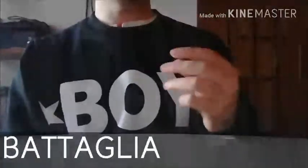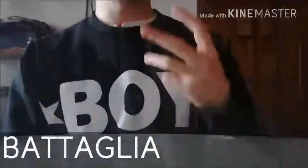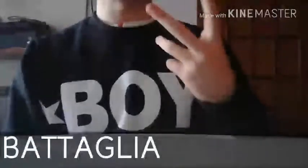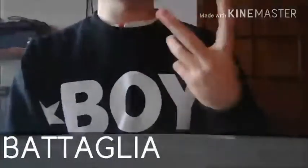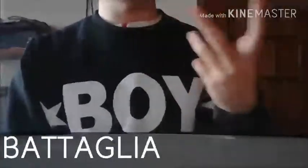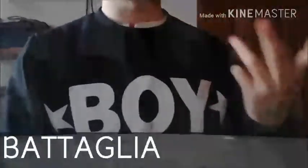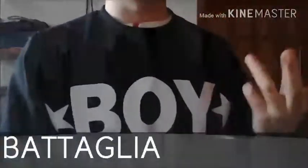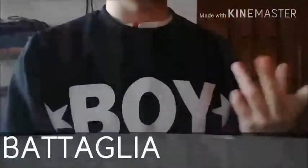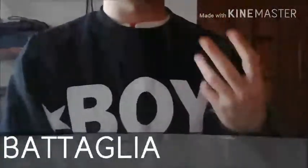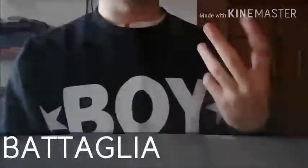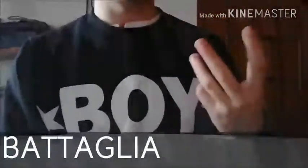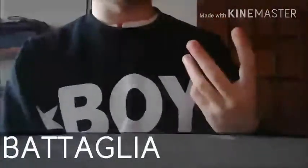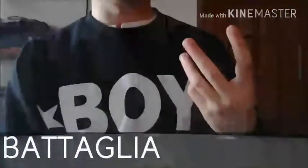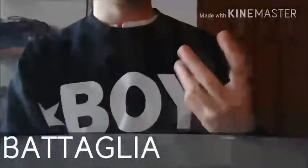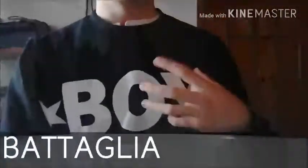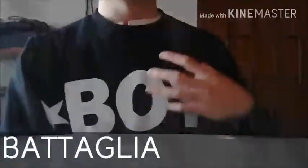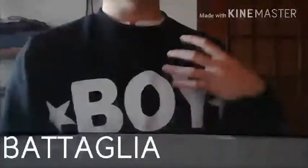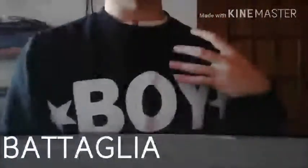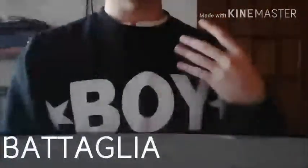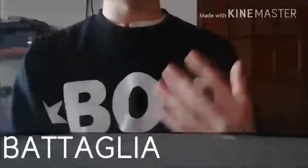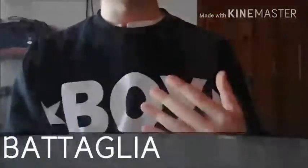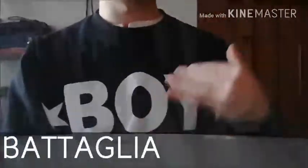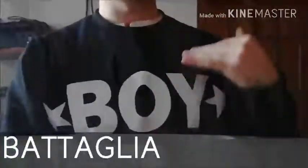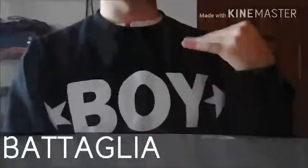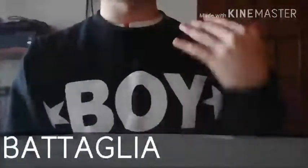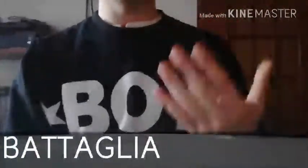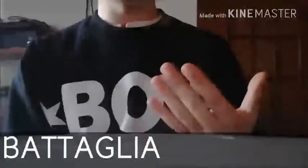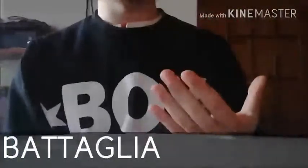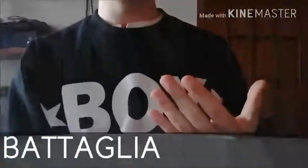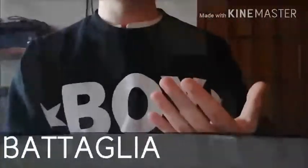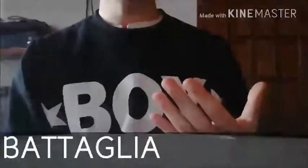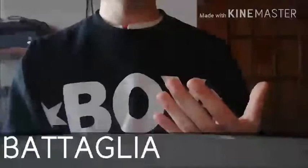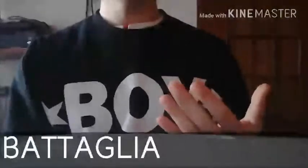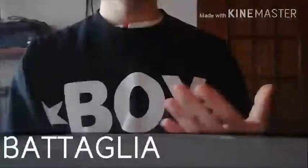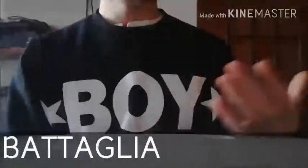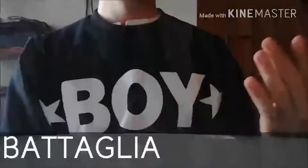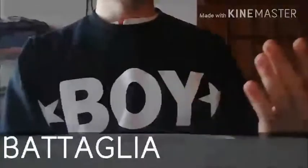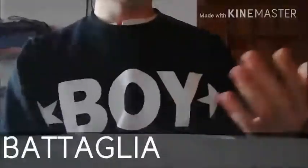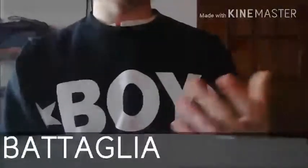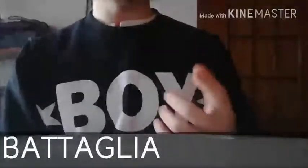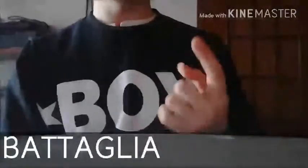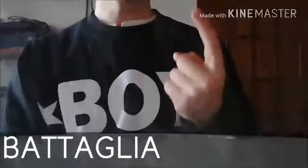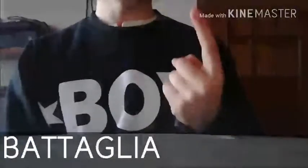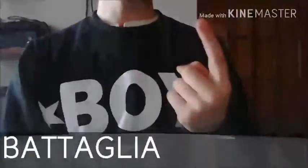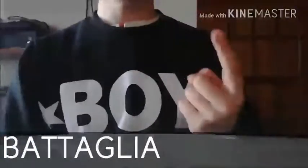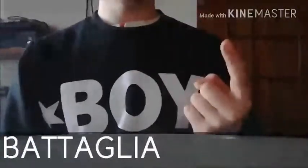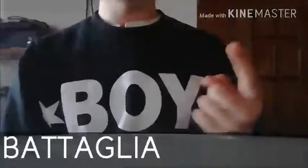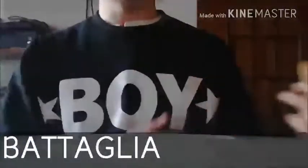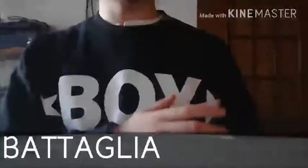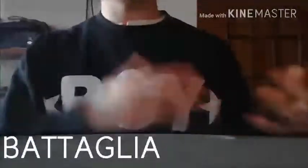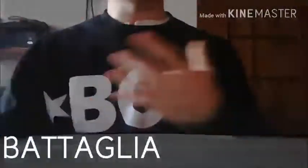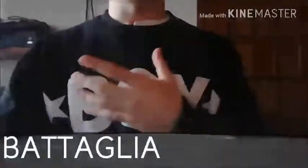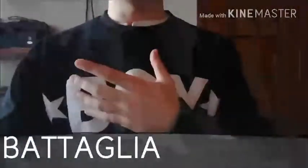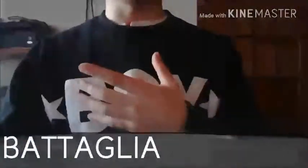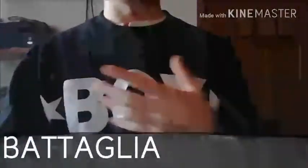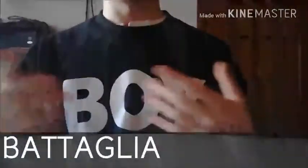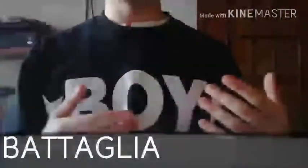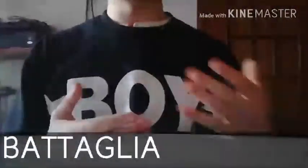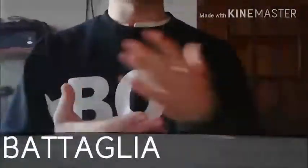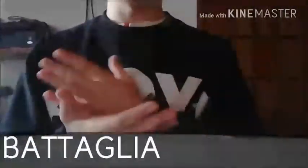immateriale che avviene lo scambio di bilancio scabri provocazioni basta avuto uno sbaglio che poi avviene la battaglia di conseguenza